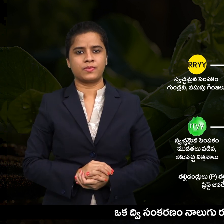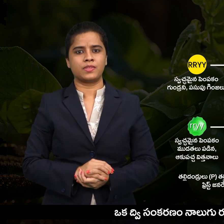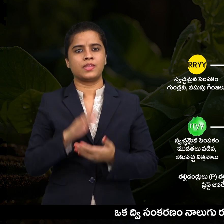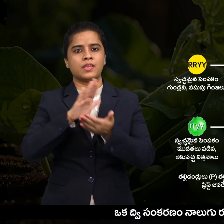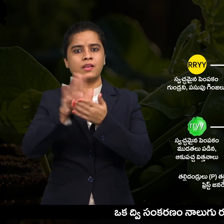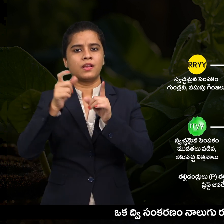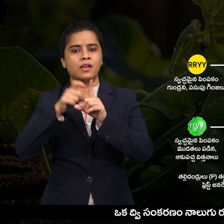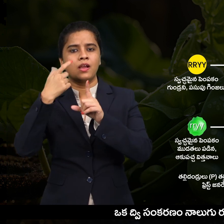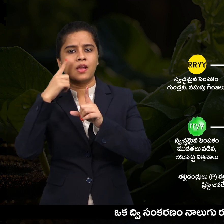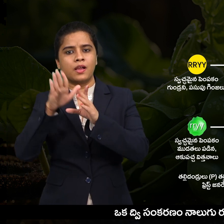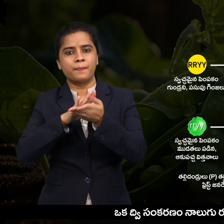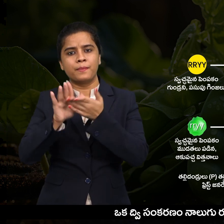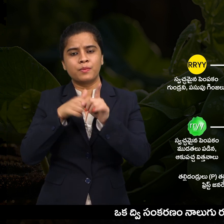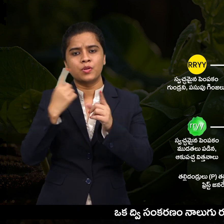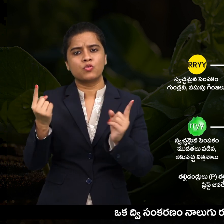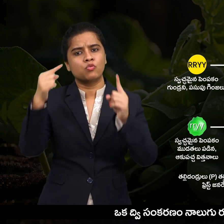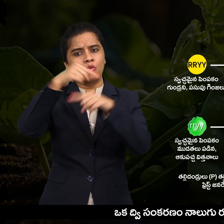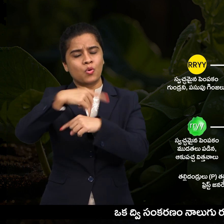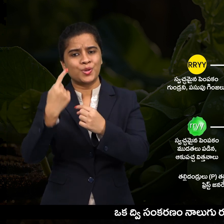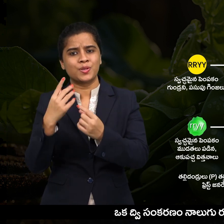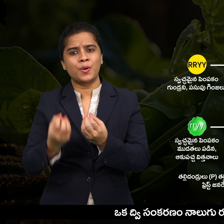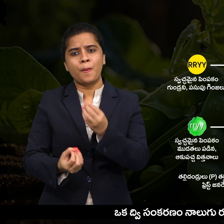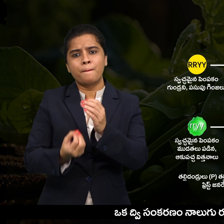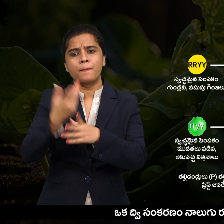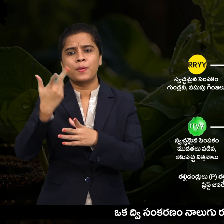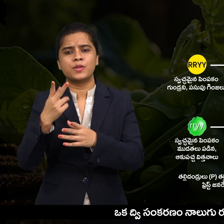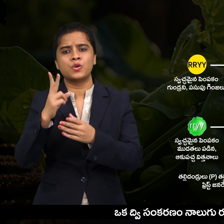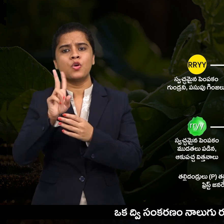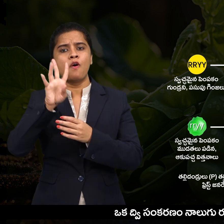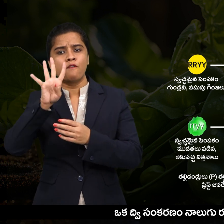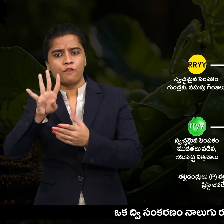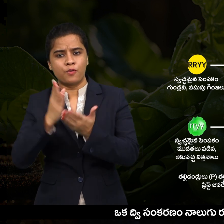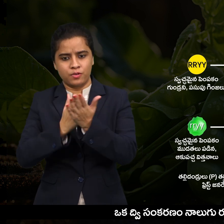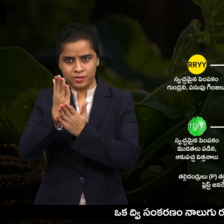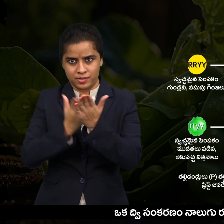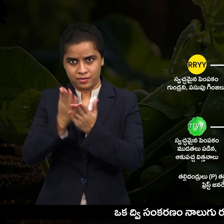ఒక ద్విసంకరణం 4 రకాల F2 సంతానాన్ని ఉత్పత్తి చేస్తుంది.